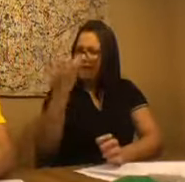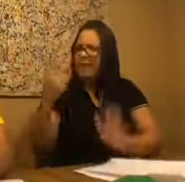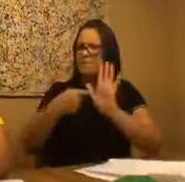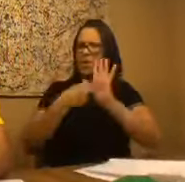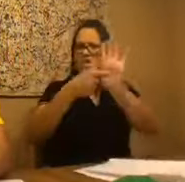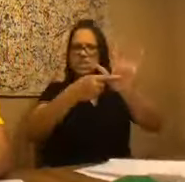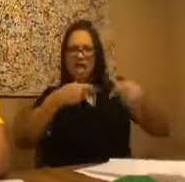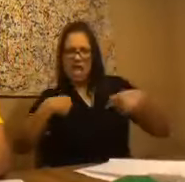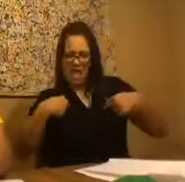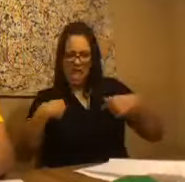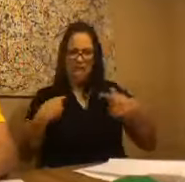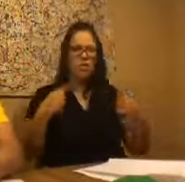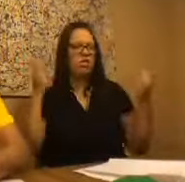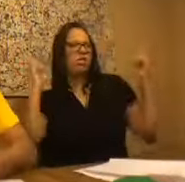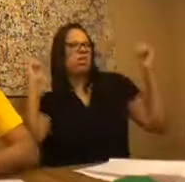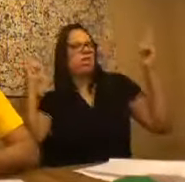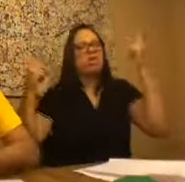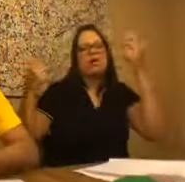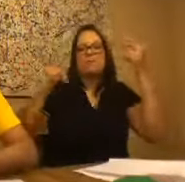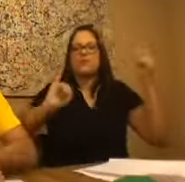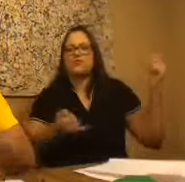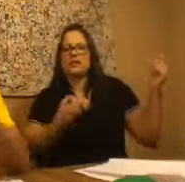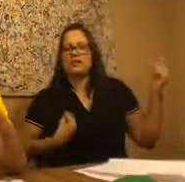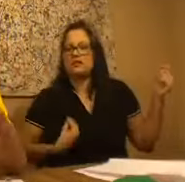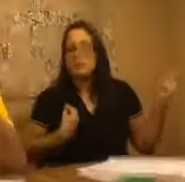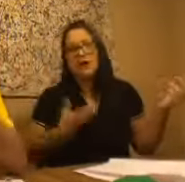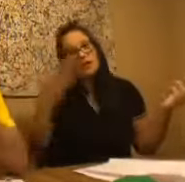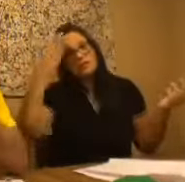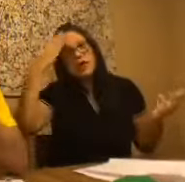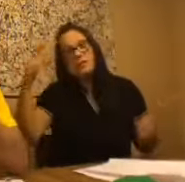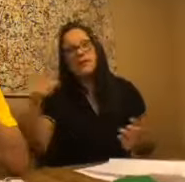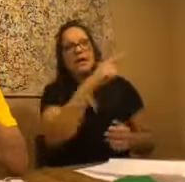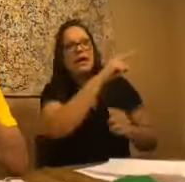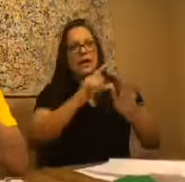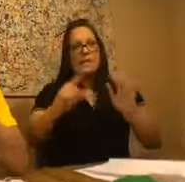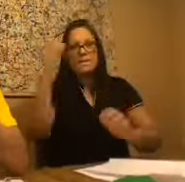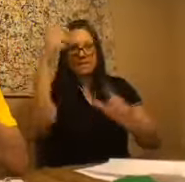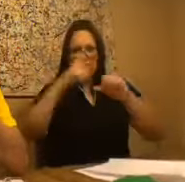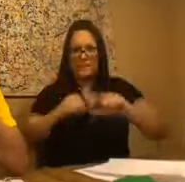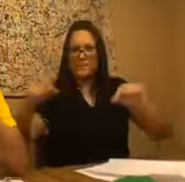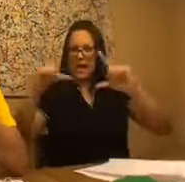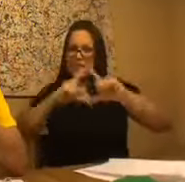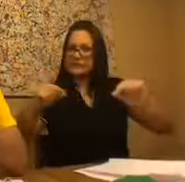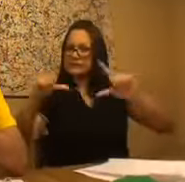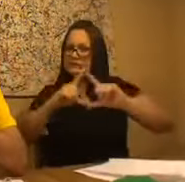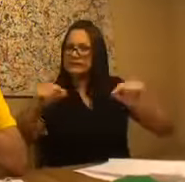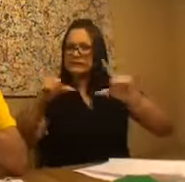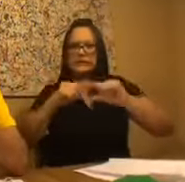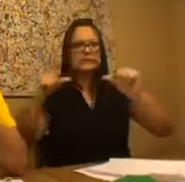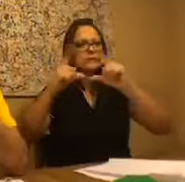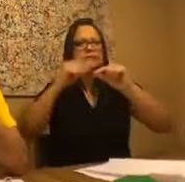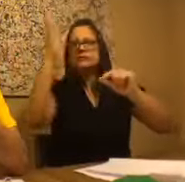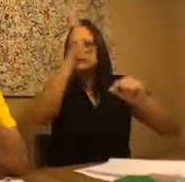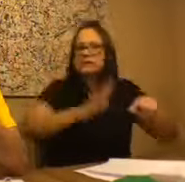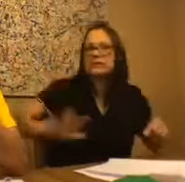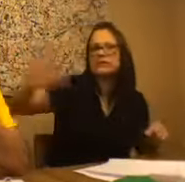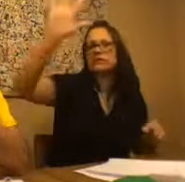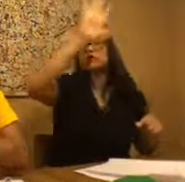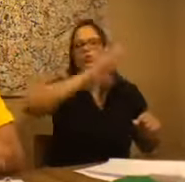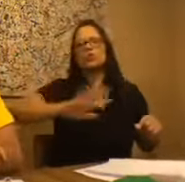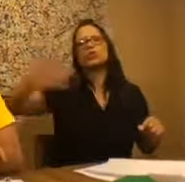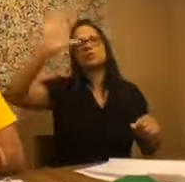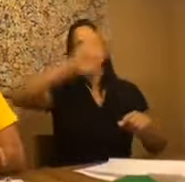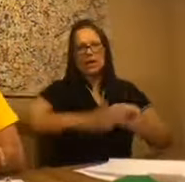mas como vocês sabem lá em brasília quando nós fazemos as leis elas são de âmbito nacional quem dera todos os deputados percorressem